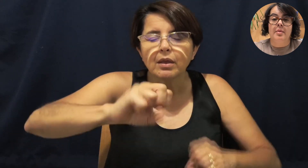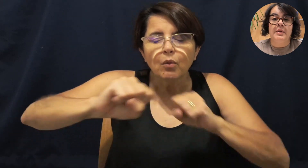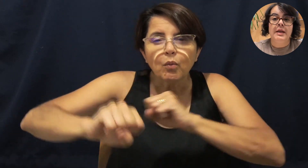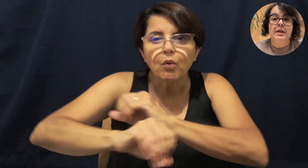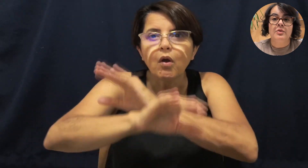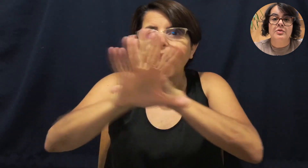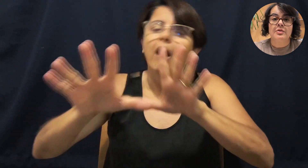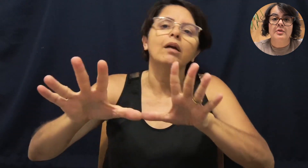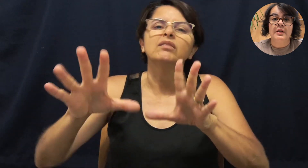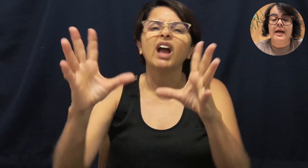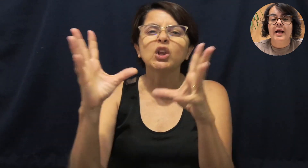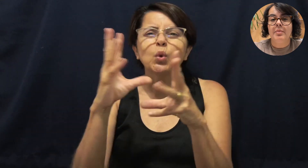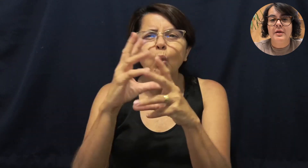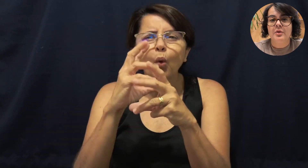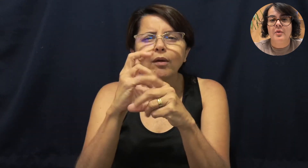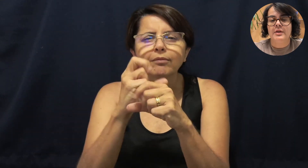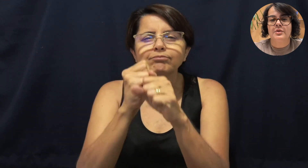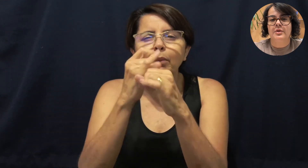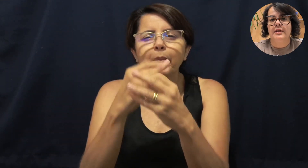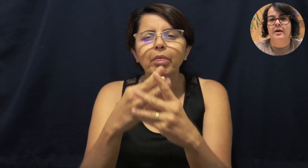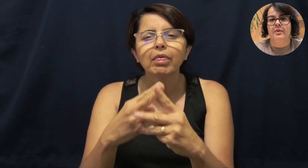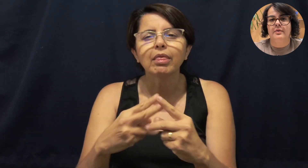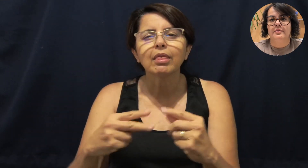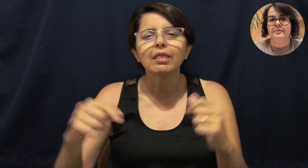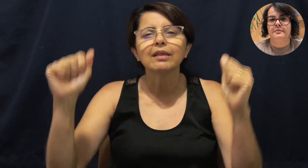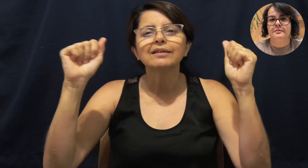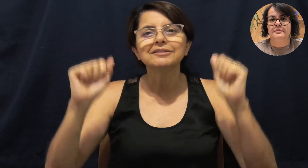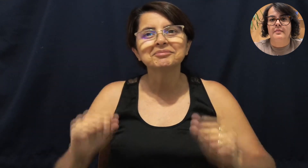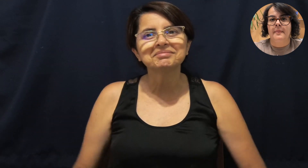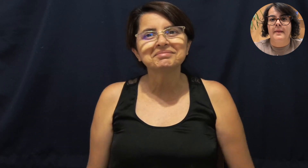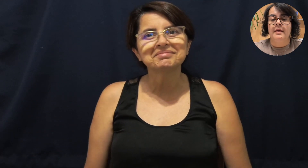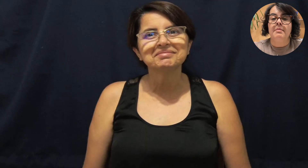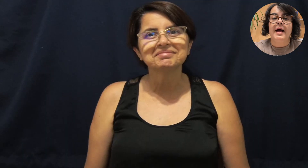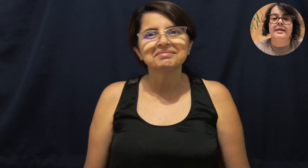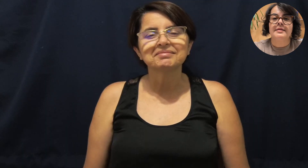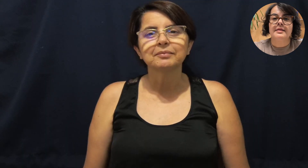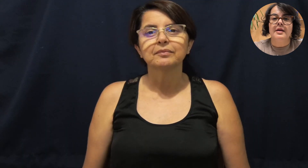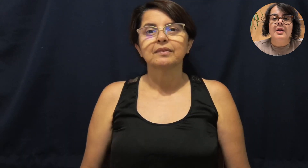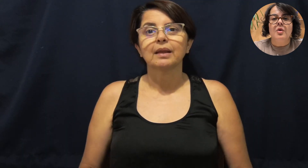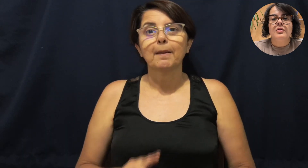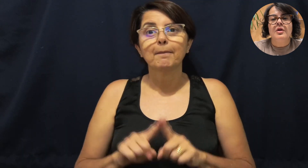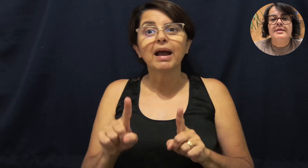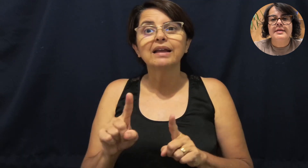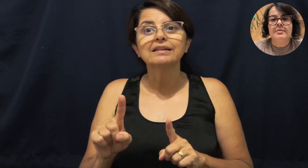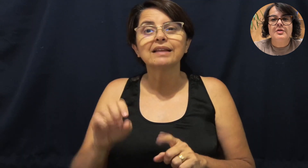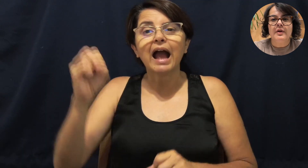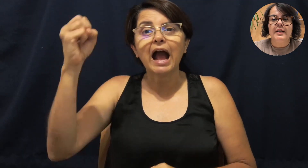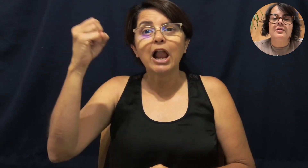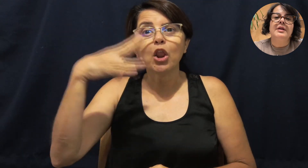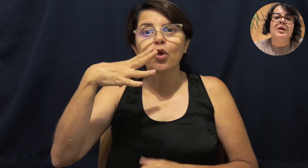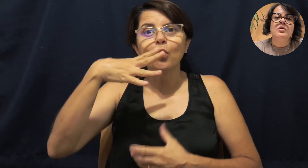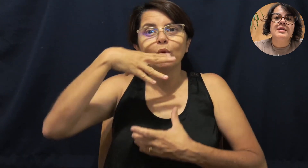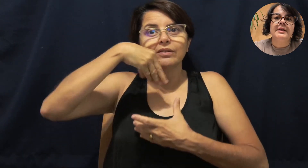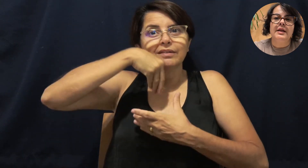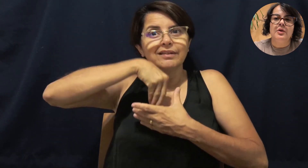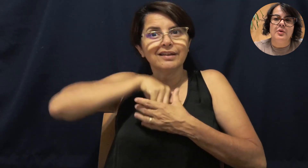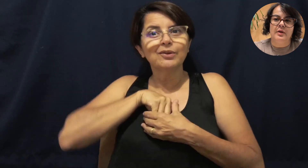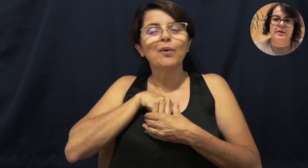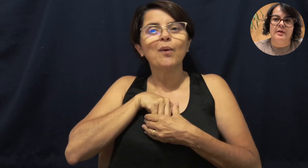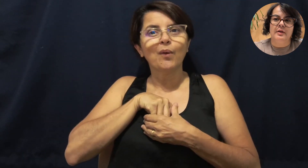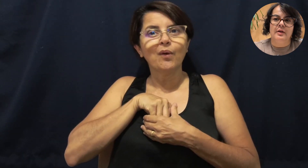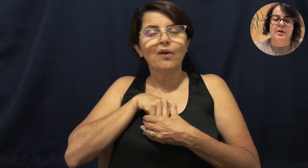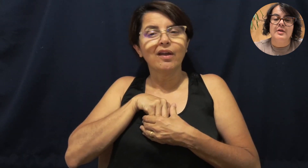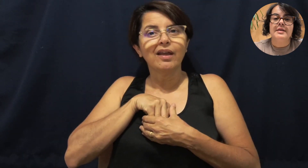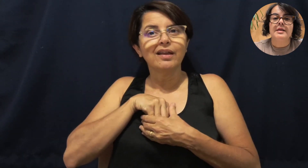os caminhos e acabando com a escuridão. Mas, quando nós estamos falando da luz